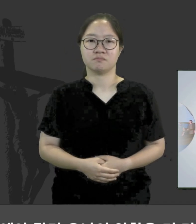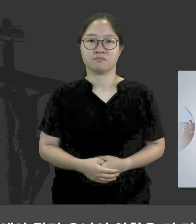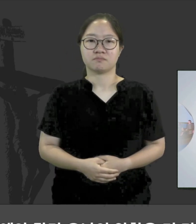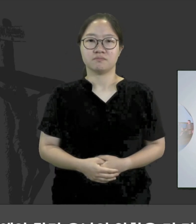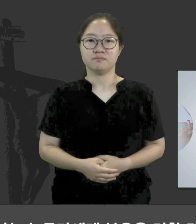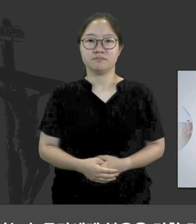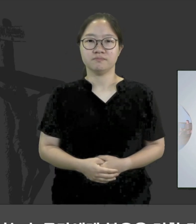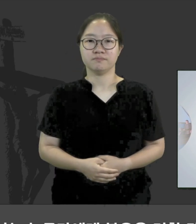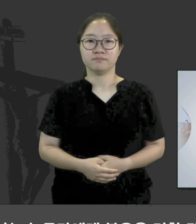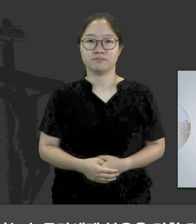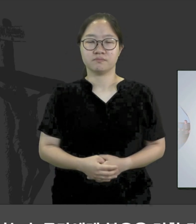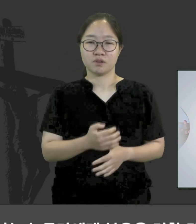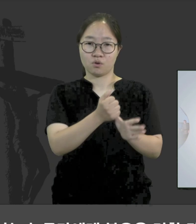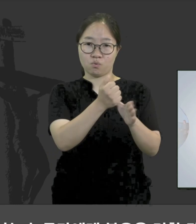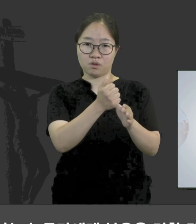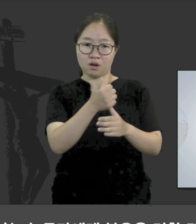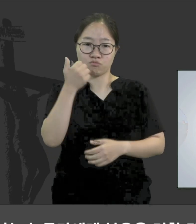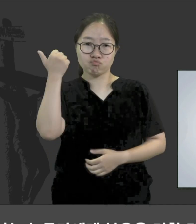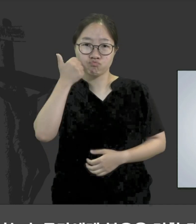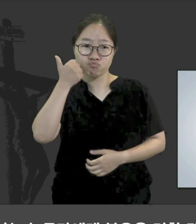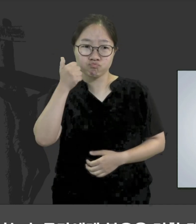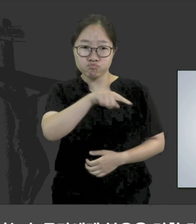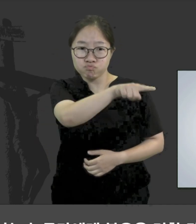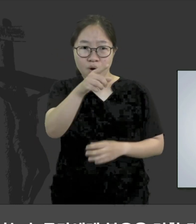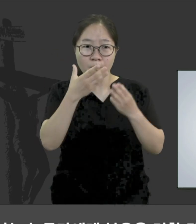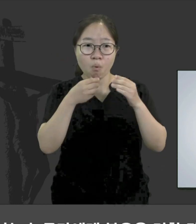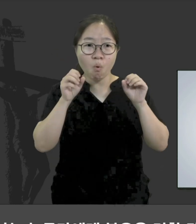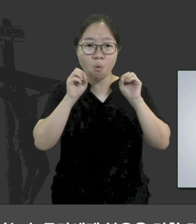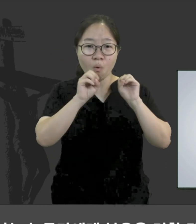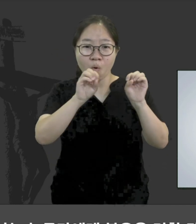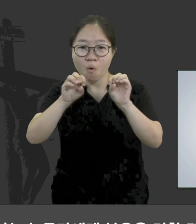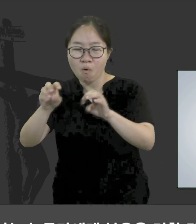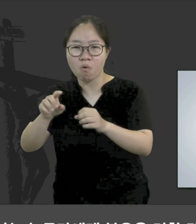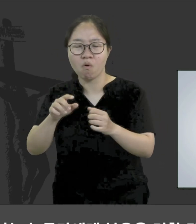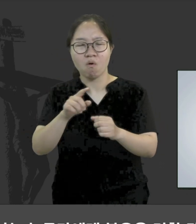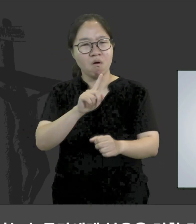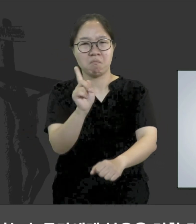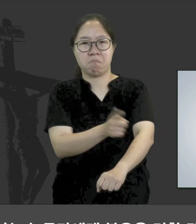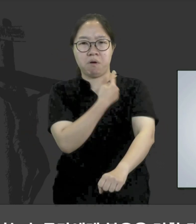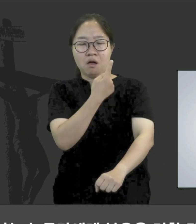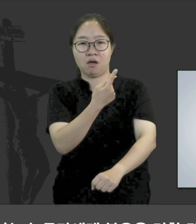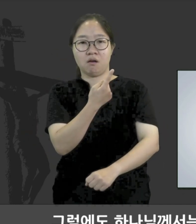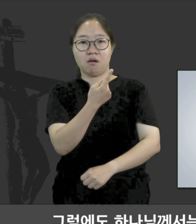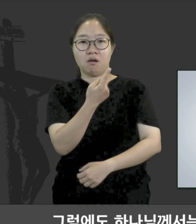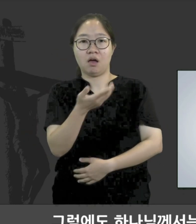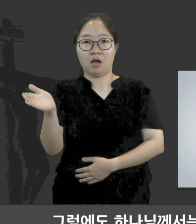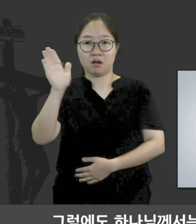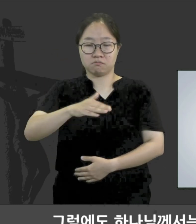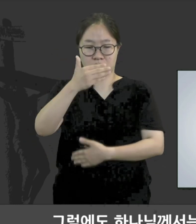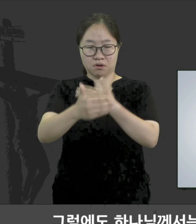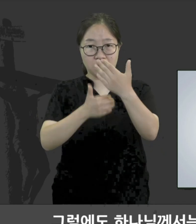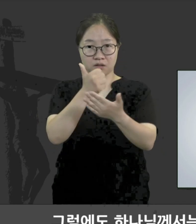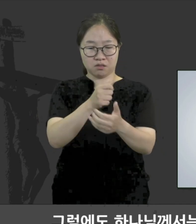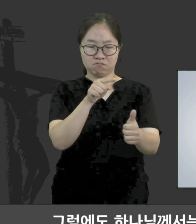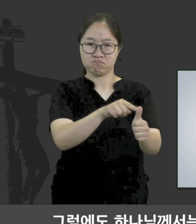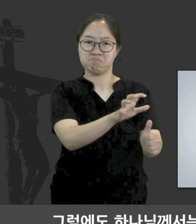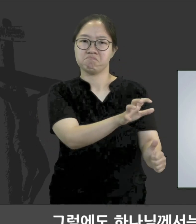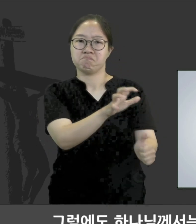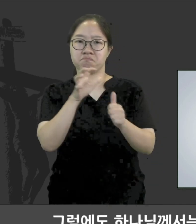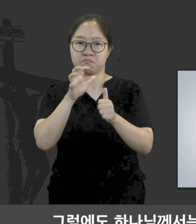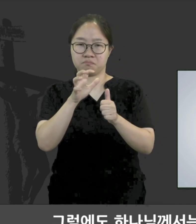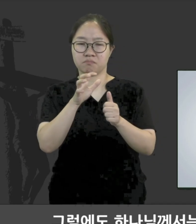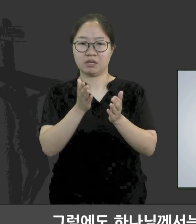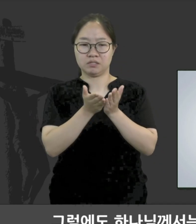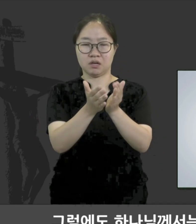깊었습니다. 요나는 누군가에게 복음을 전할 만한 사람은 아니었습니다. 그럼에도 하나님께서는 요나를